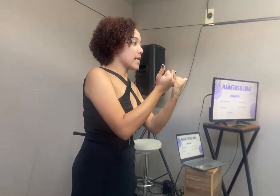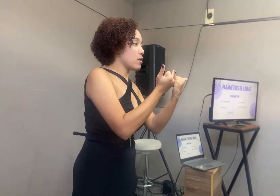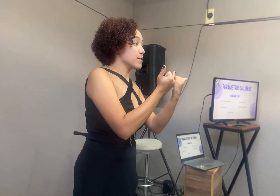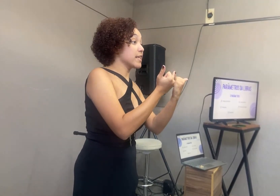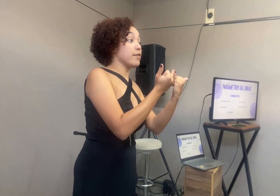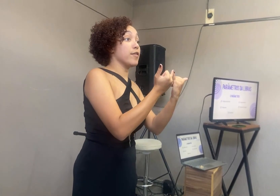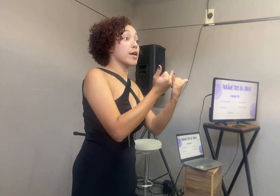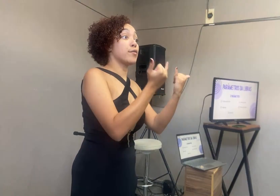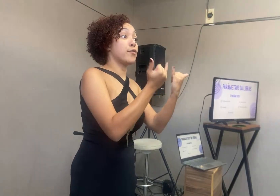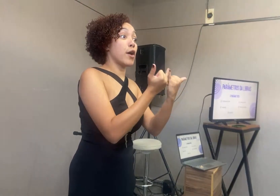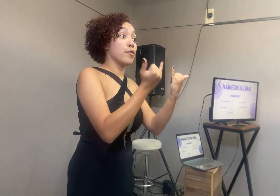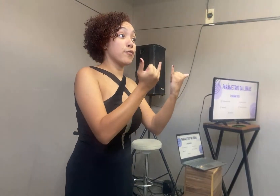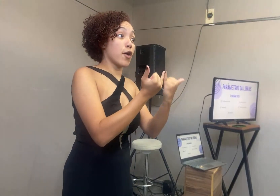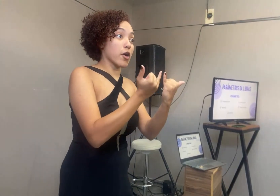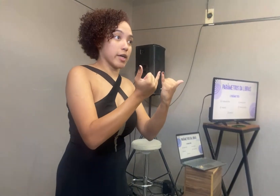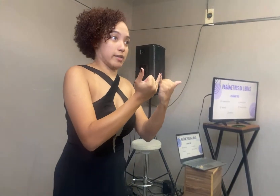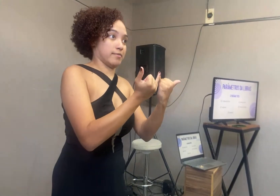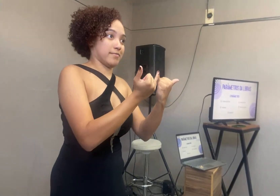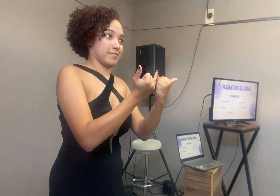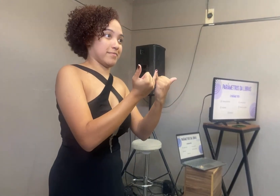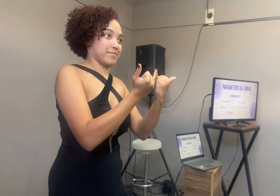sinal significa fofoca.